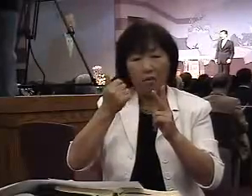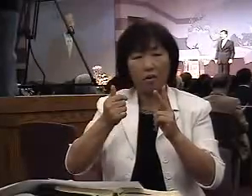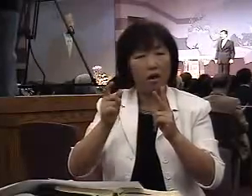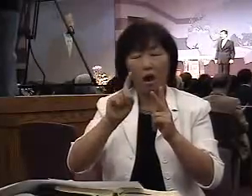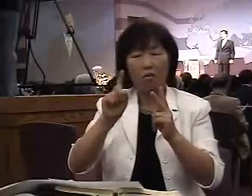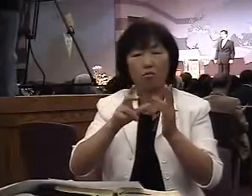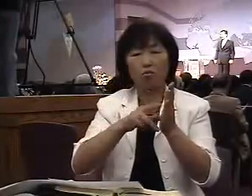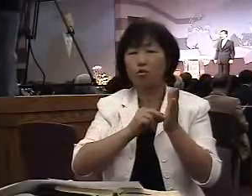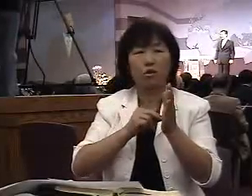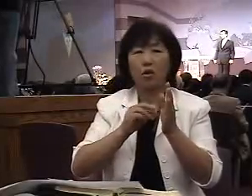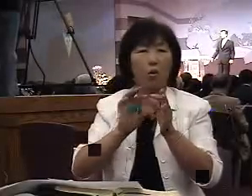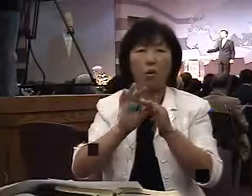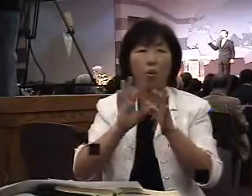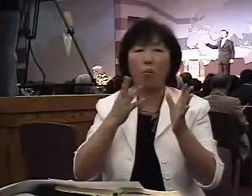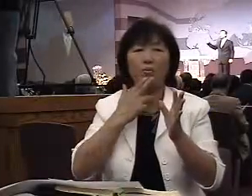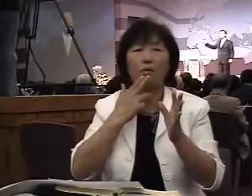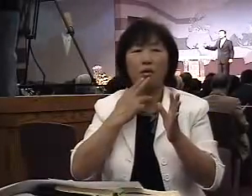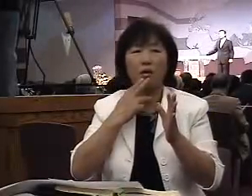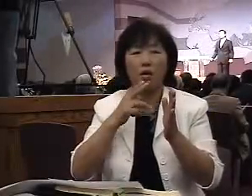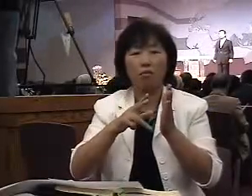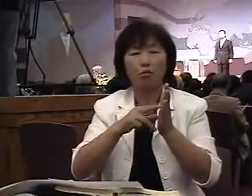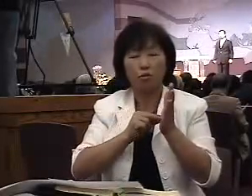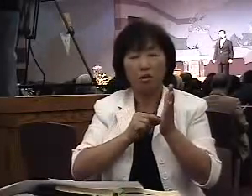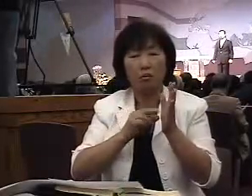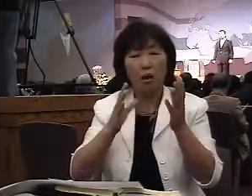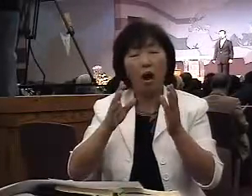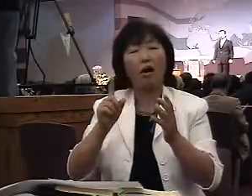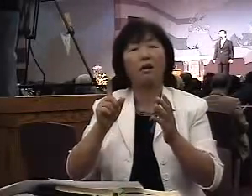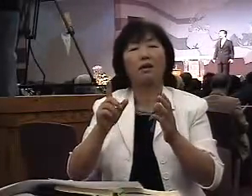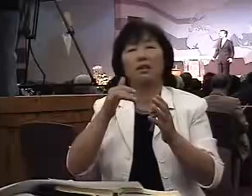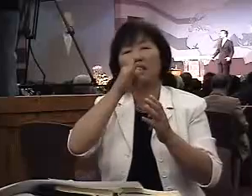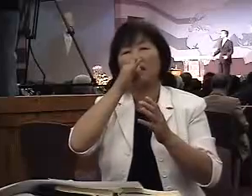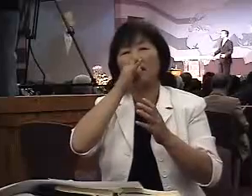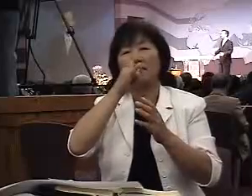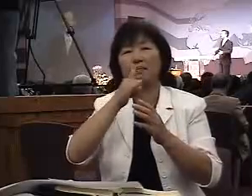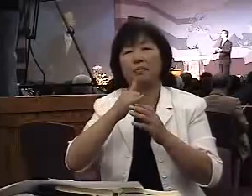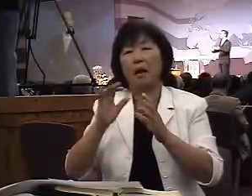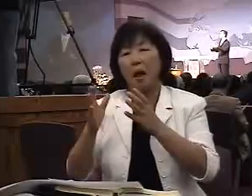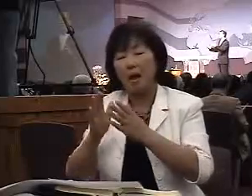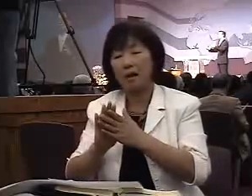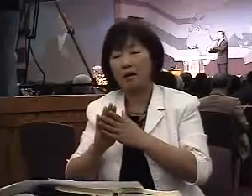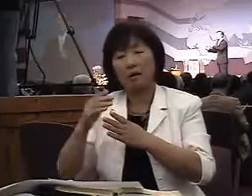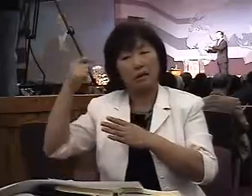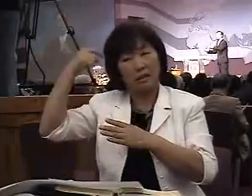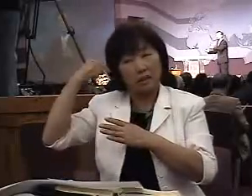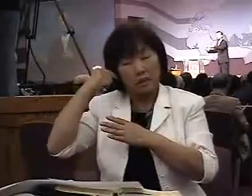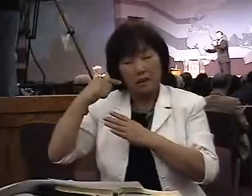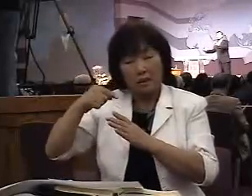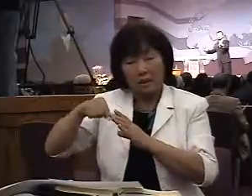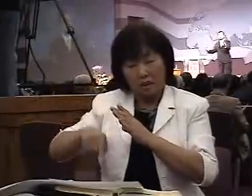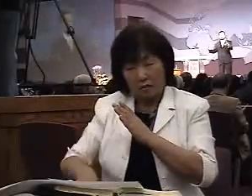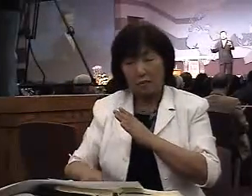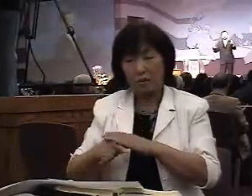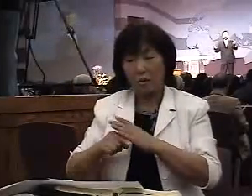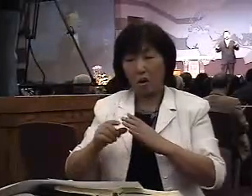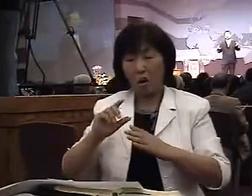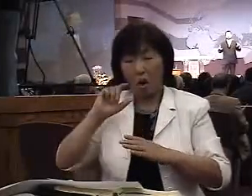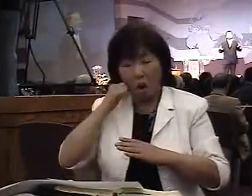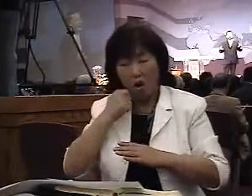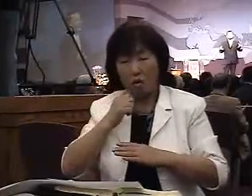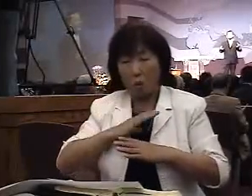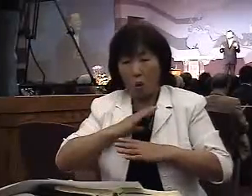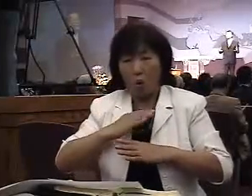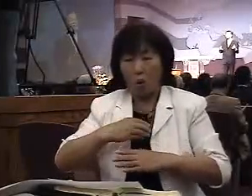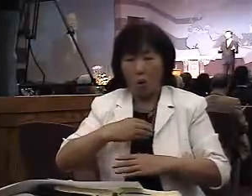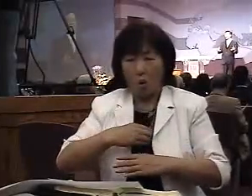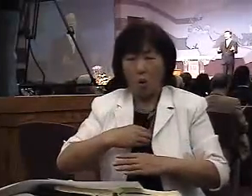문제가 아니에요. 문제는 아이에게 있는 것이죠. 아이가 느낄 때는 깊은 곳, 어려운 곳, 위험한 곳으로